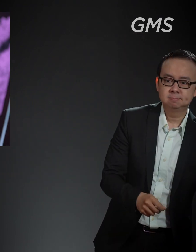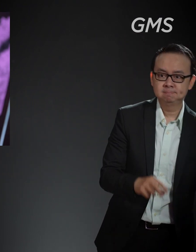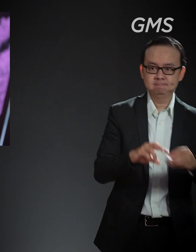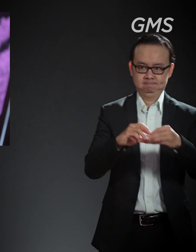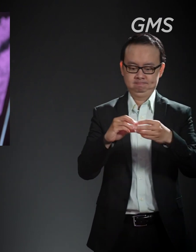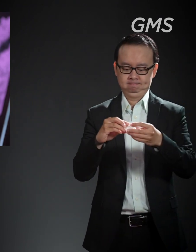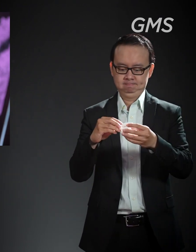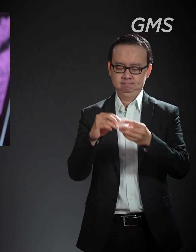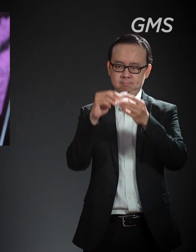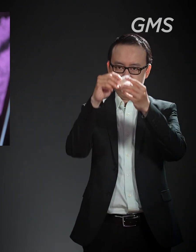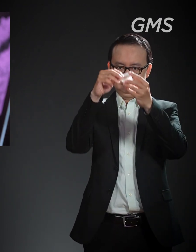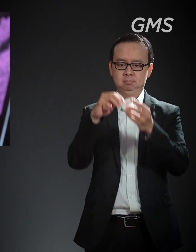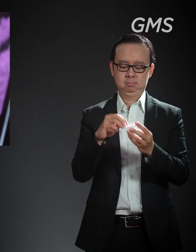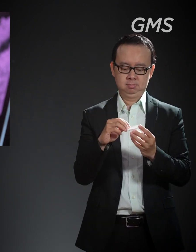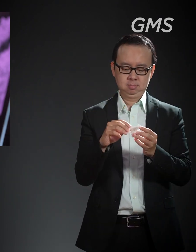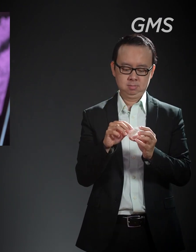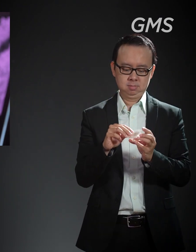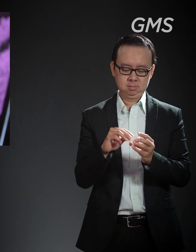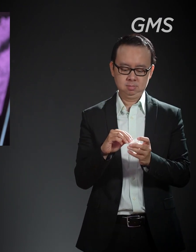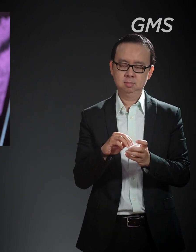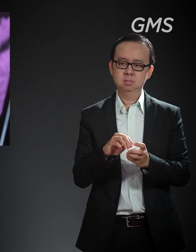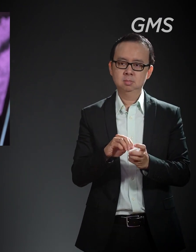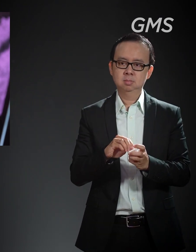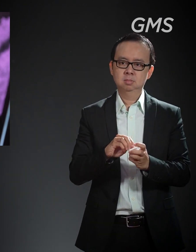Angkat roti di tanganmu.